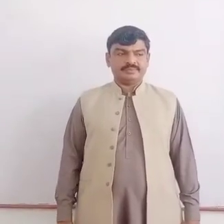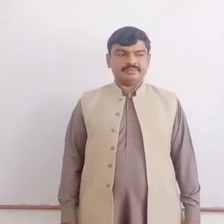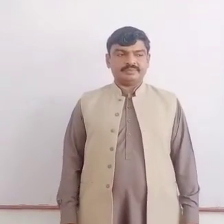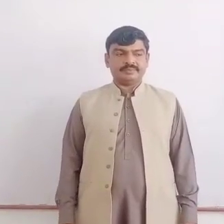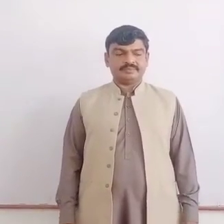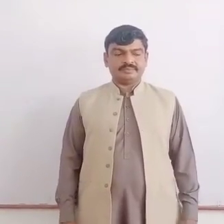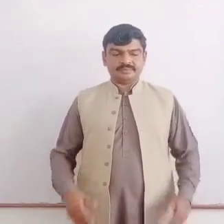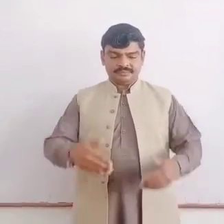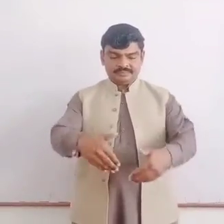दफन करना,